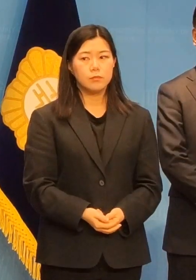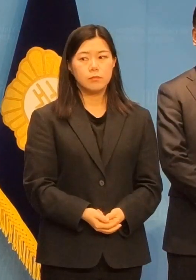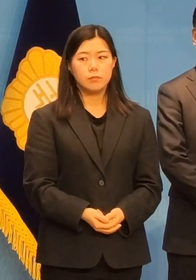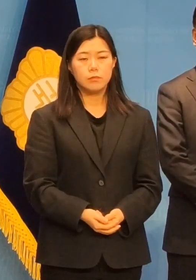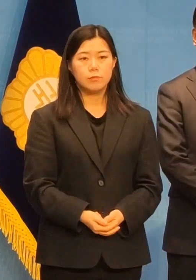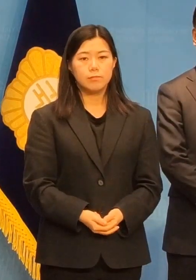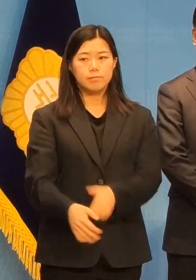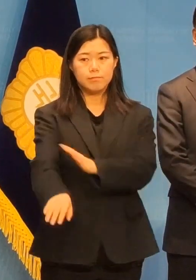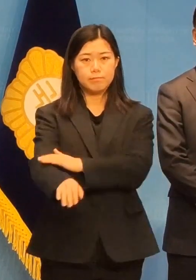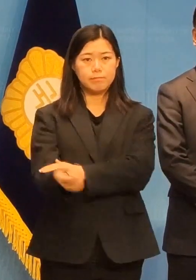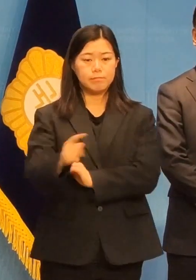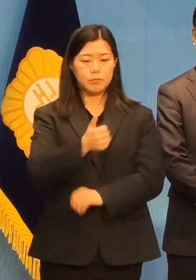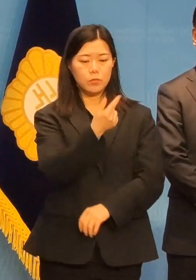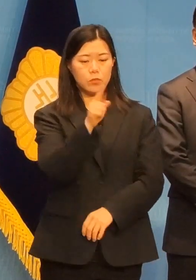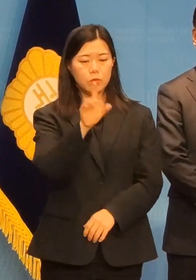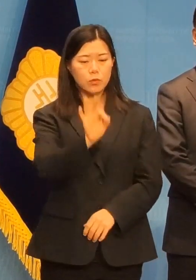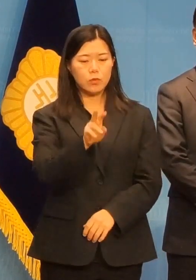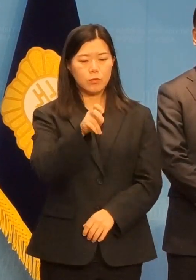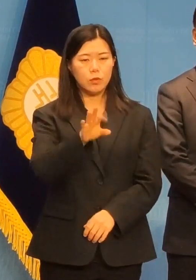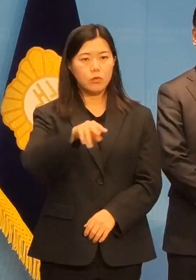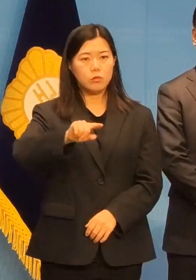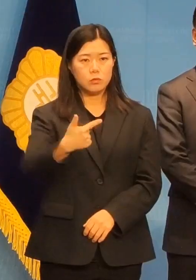오른쪽부터 황명선 의원님이십니다.